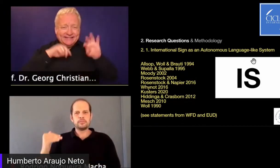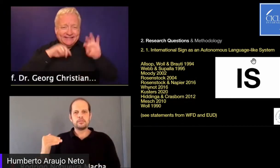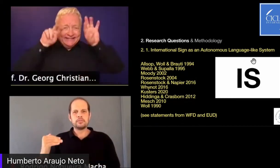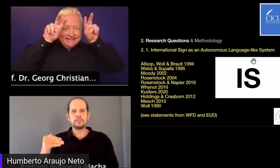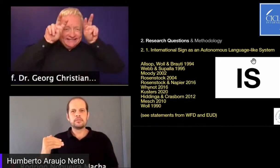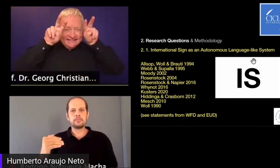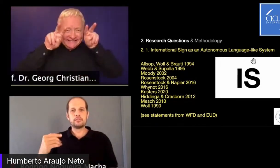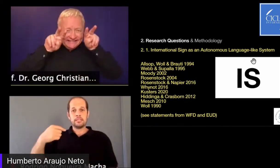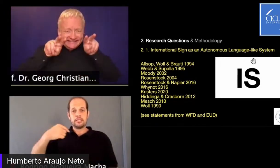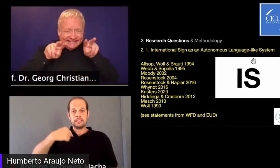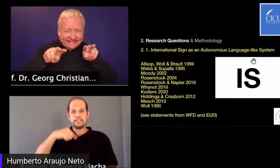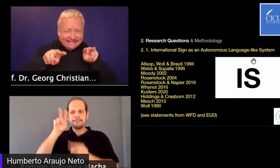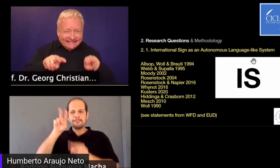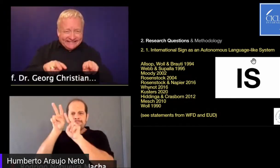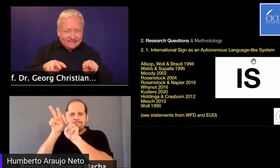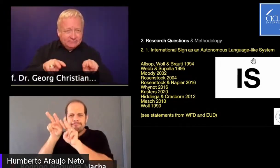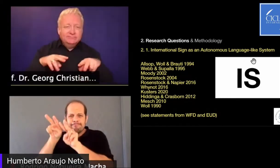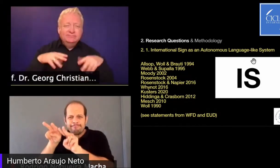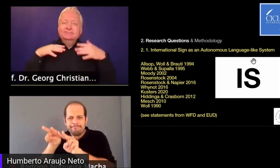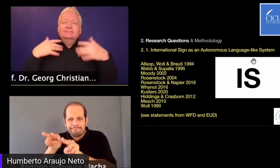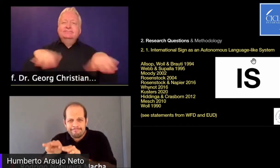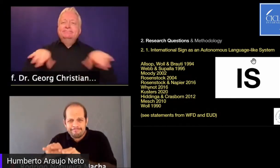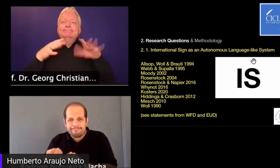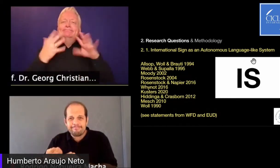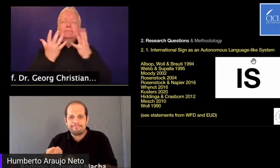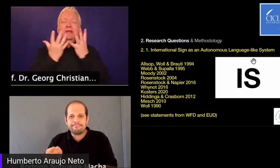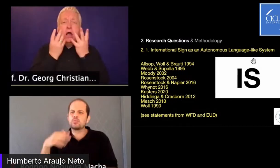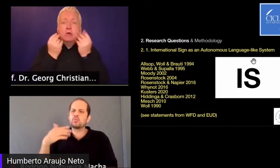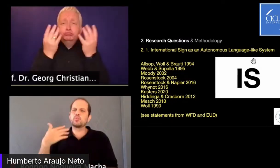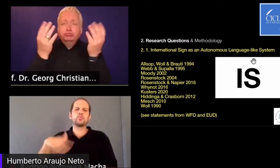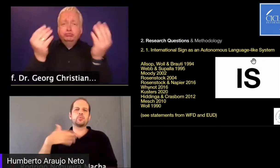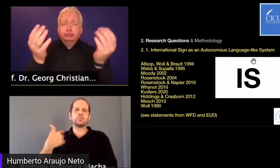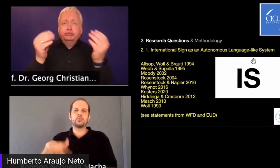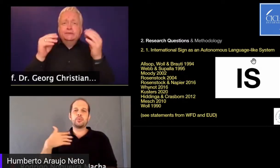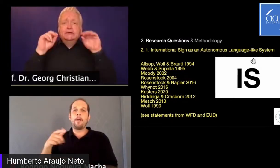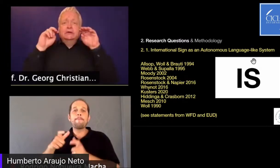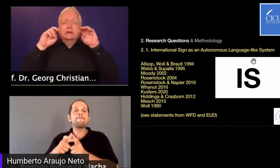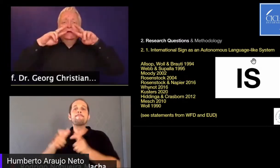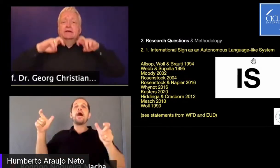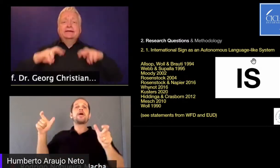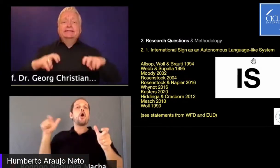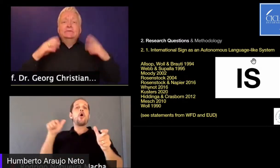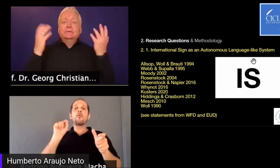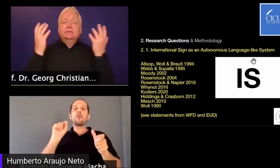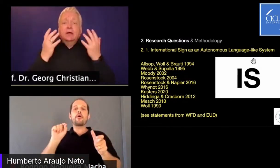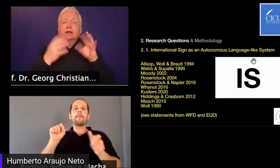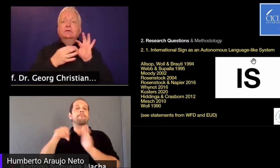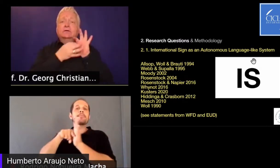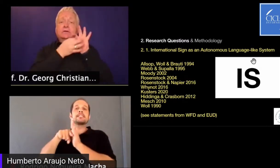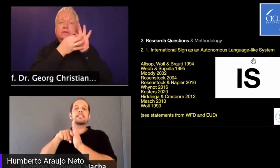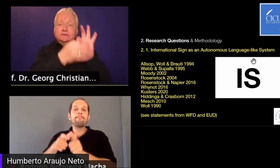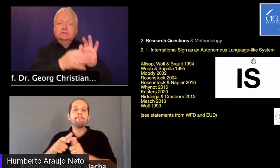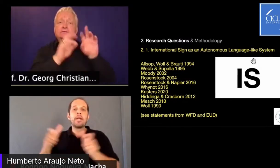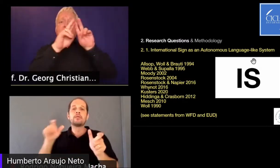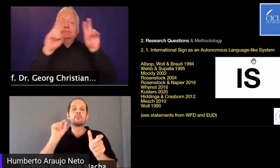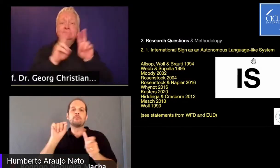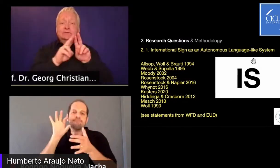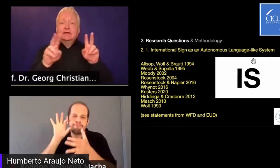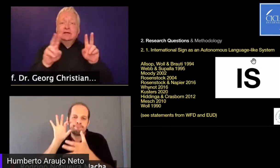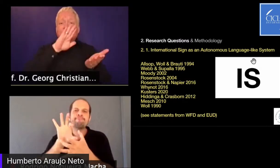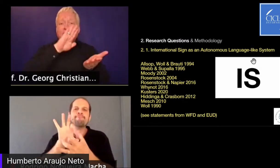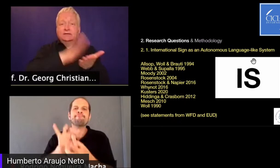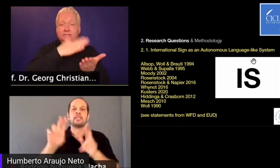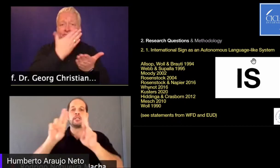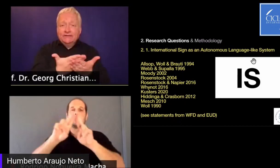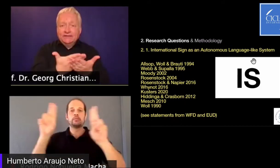esses autores aí que estão listados. Todos eles fizeram parte da nossa referência aqui no estudo que está